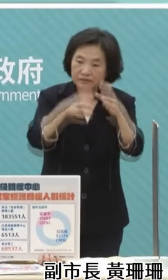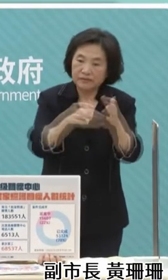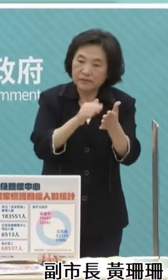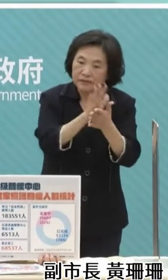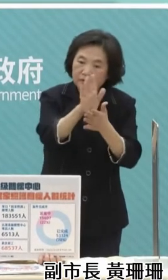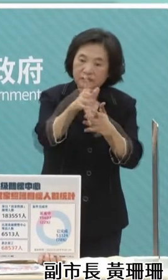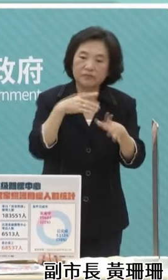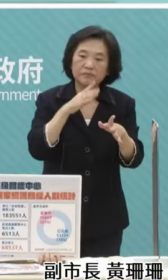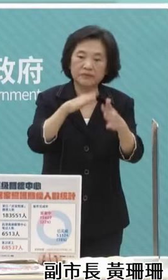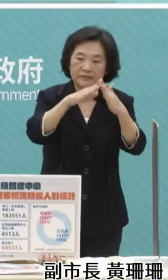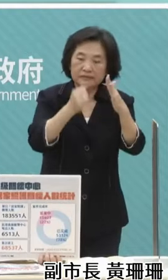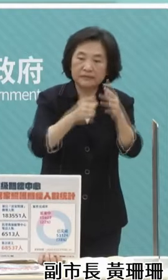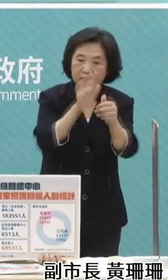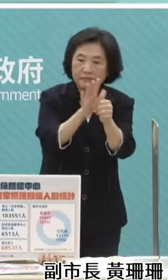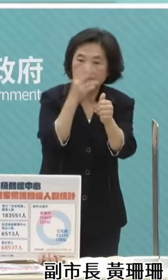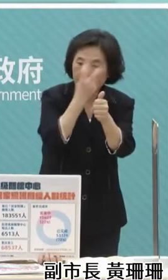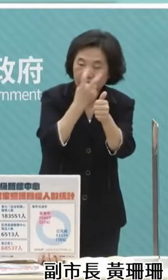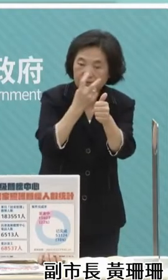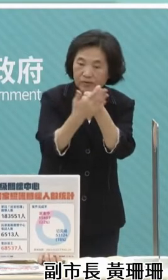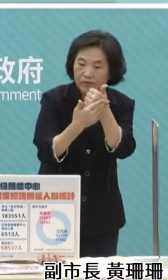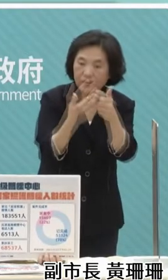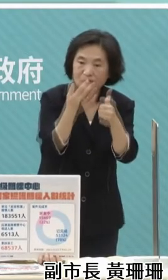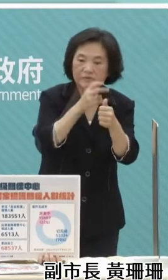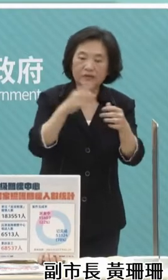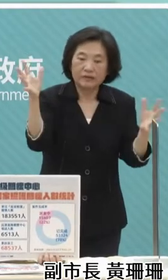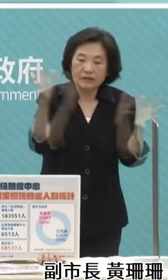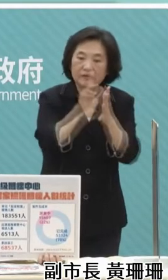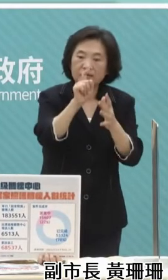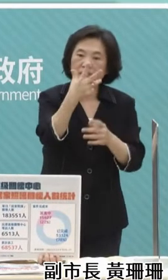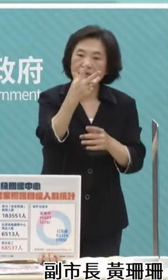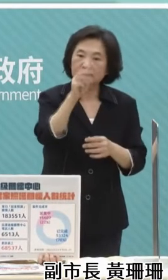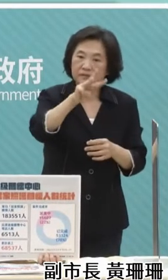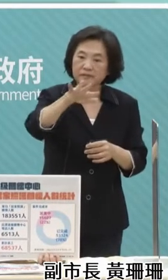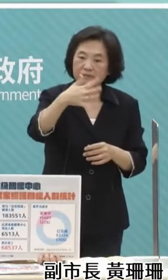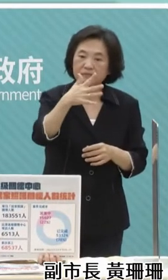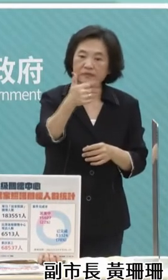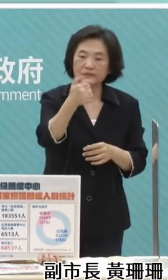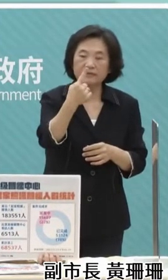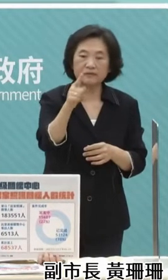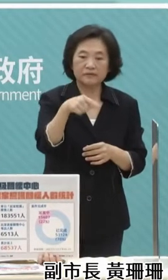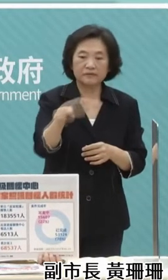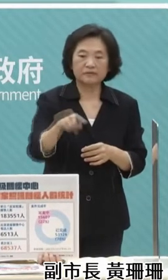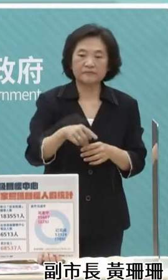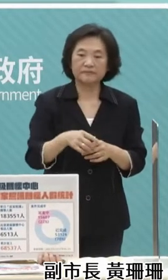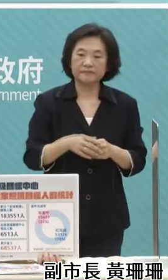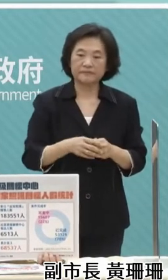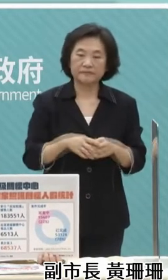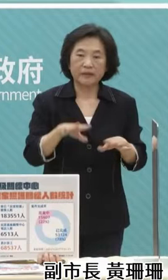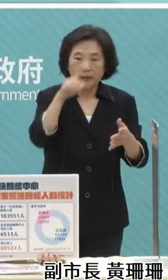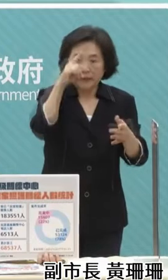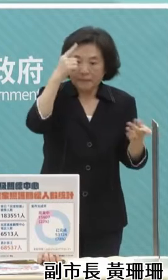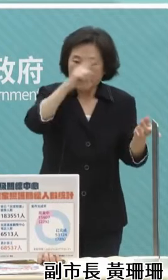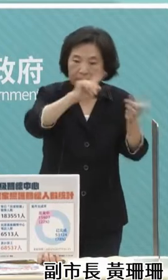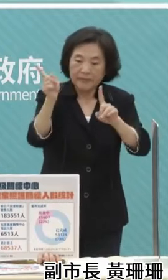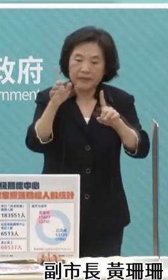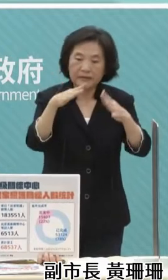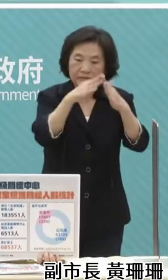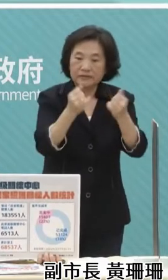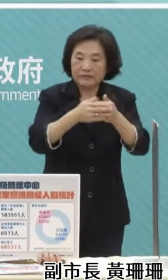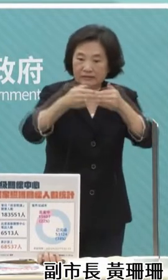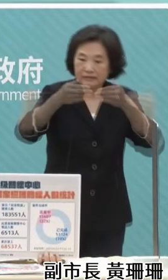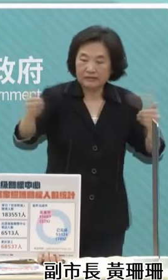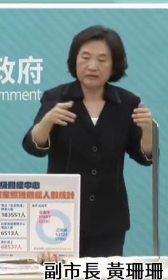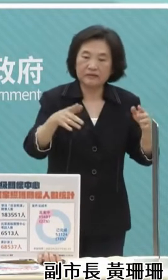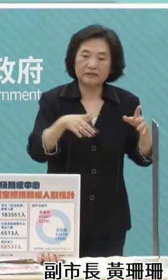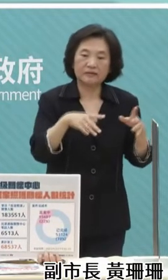我们现在居家照护的人总共累积的有183551人，然后每一天还有居家隔离的